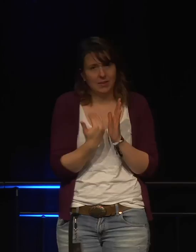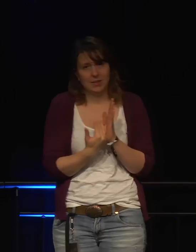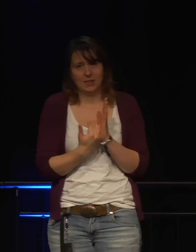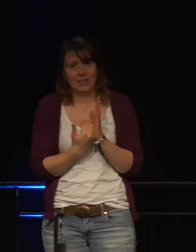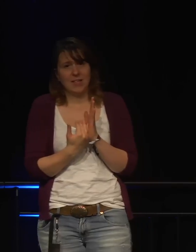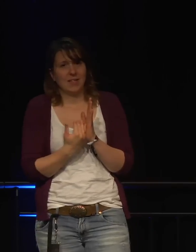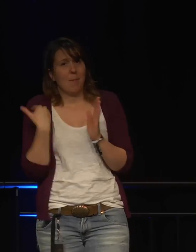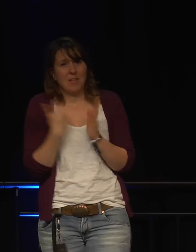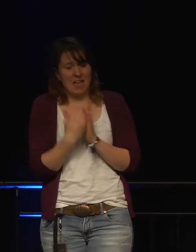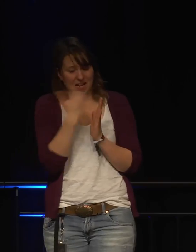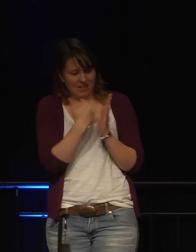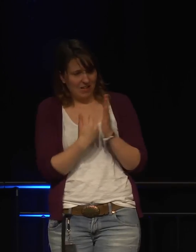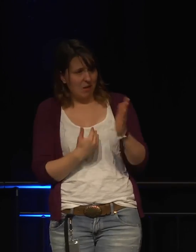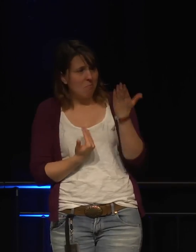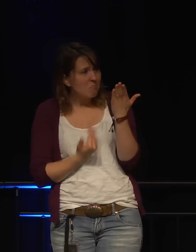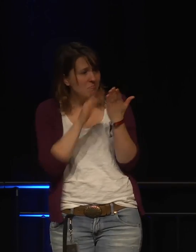que no existe en este momento.